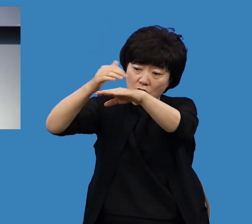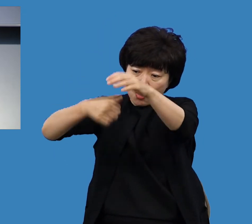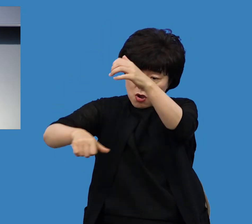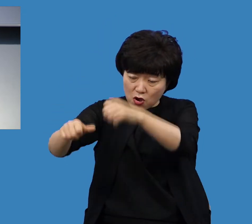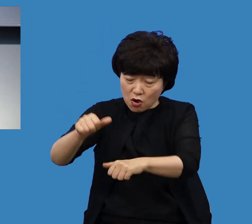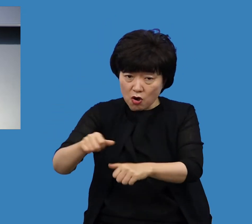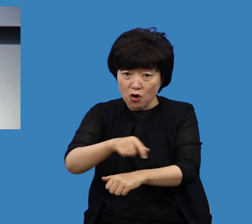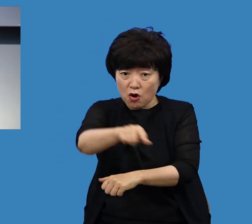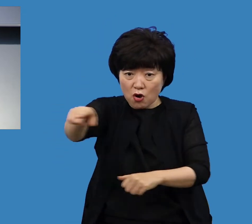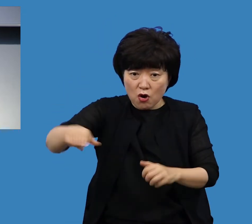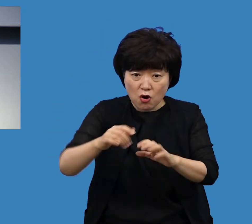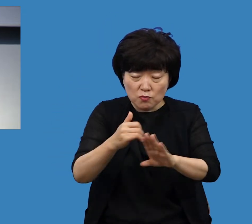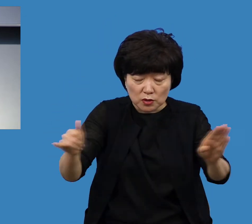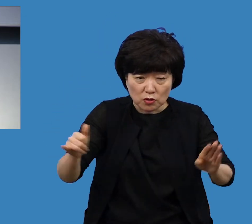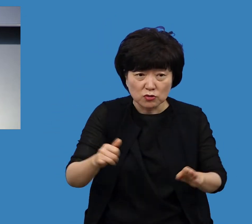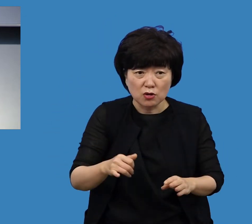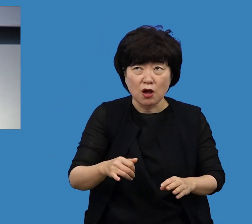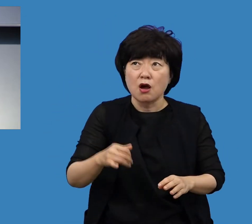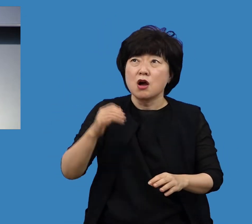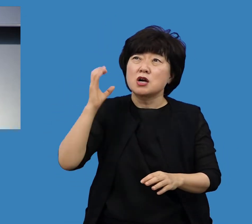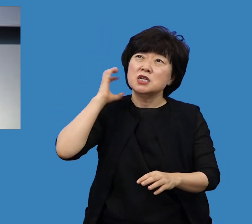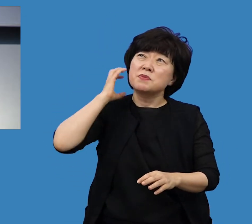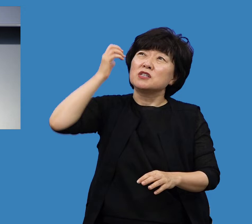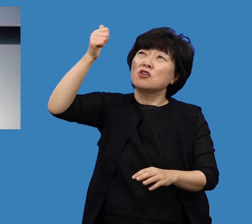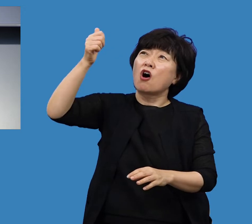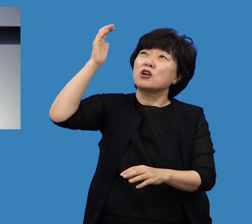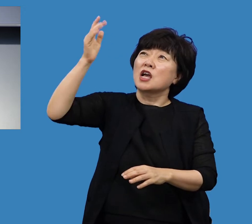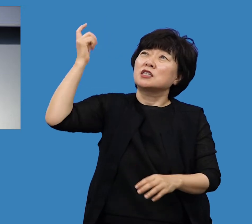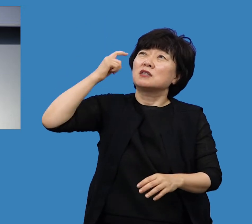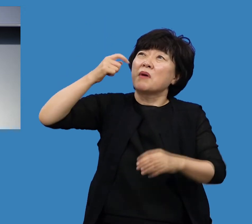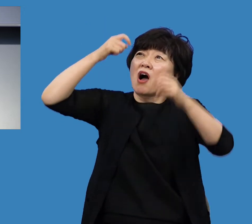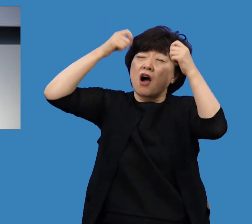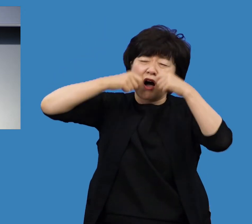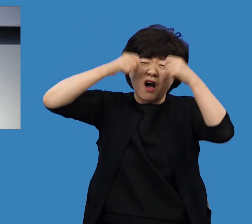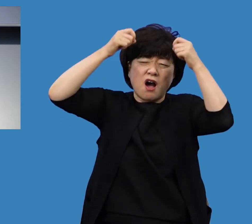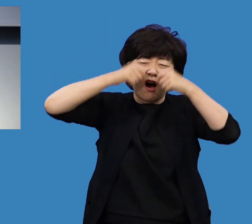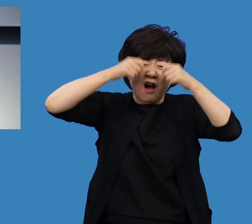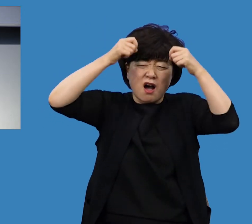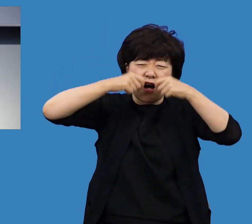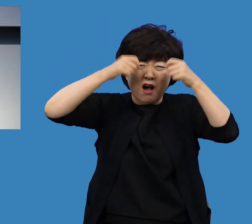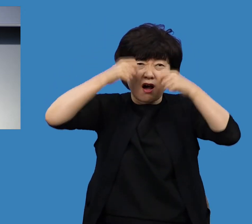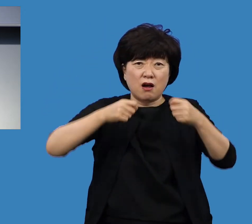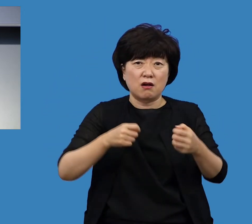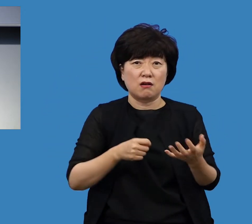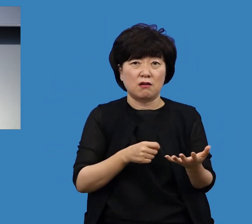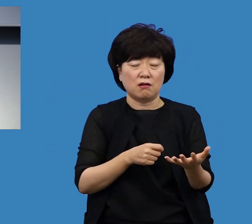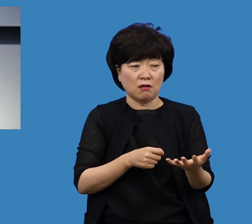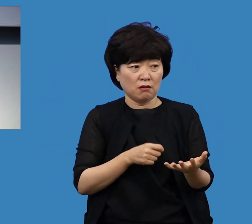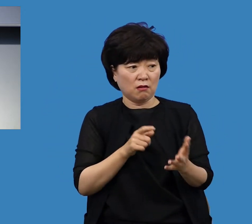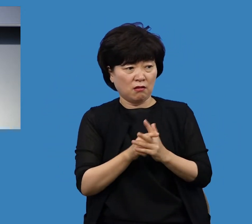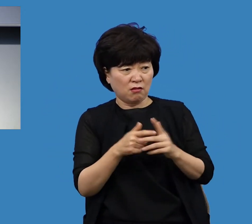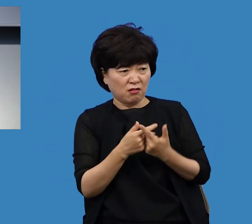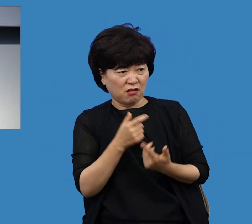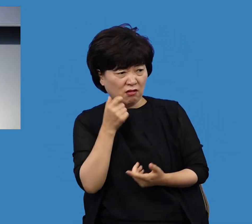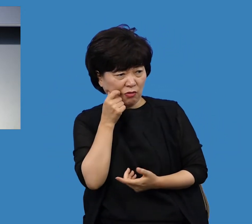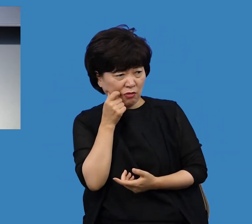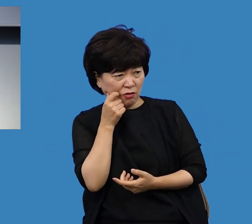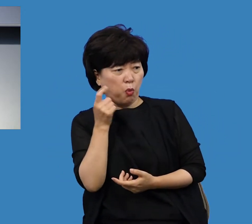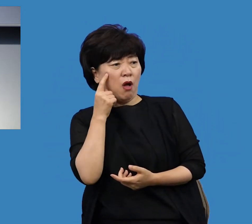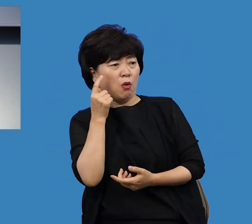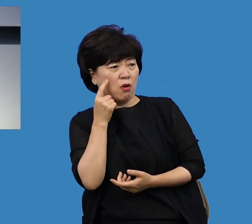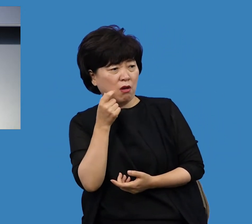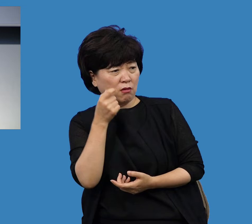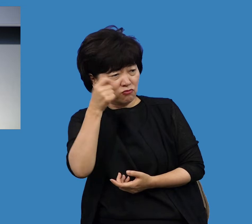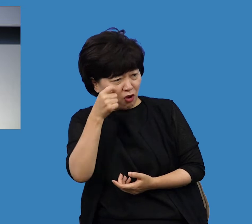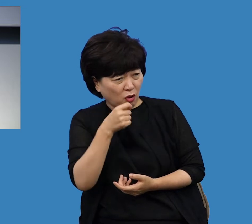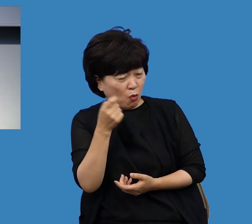이거 여러분 머리로 이해가 되세요? 머리로 절대 이해가 안 되죠. 왜 그런 줄 아세요? 영이라서 그런 거야. 영이라서. 영이기